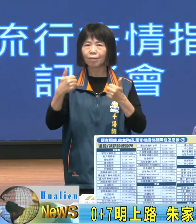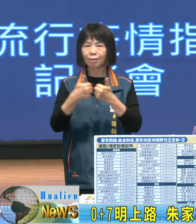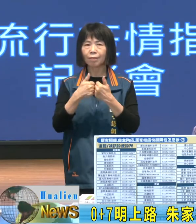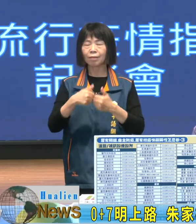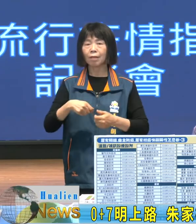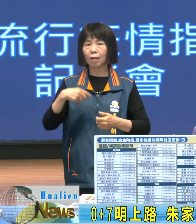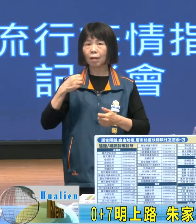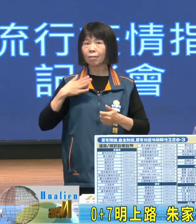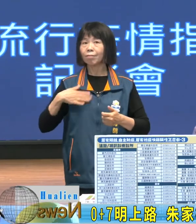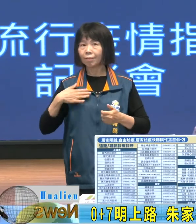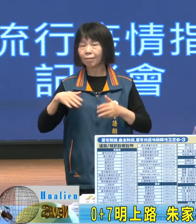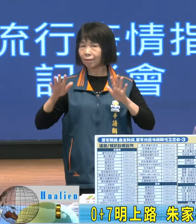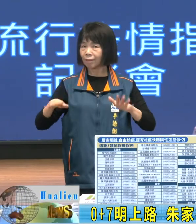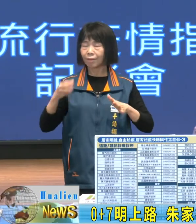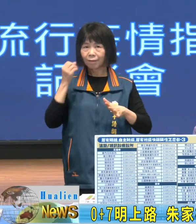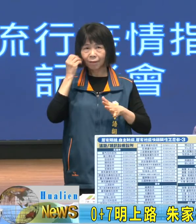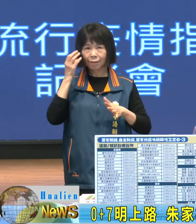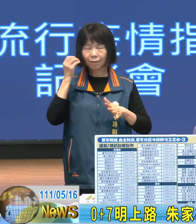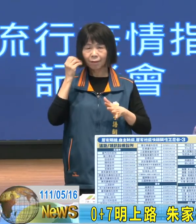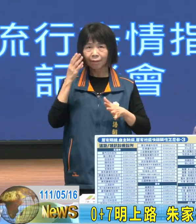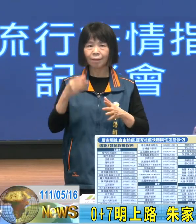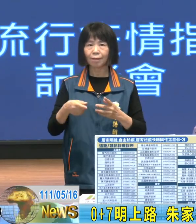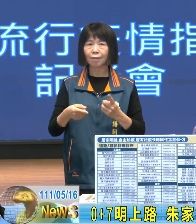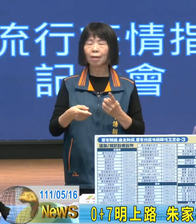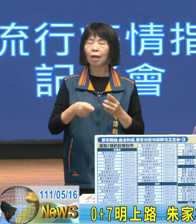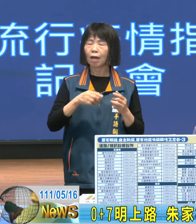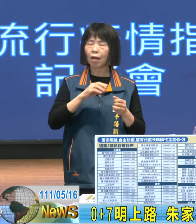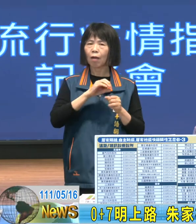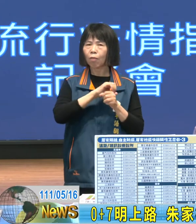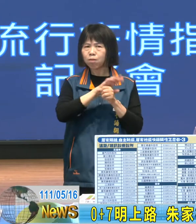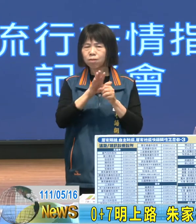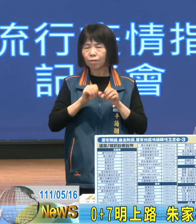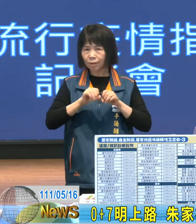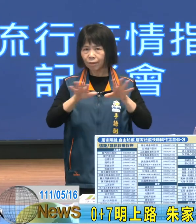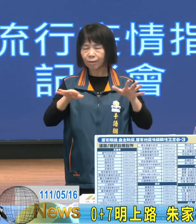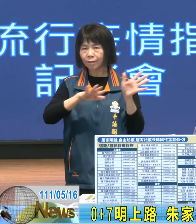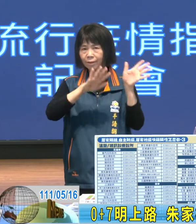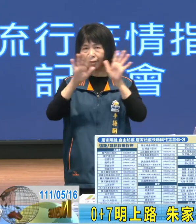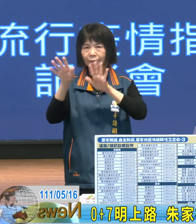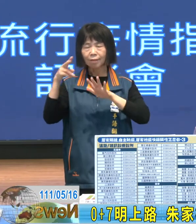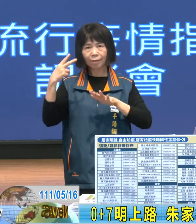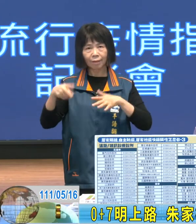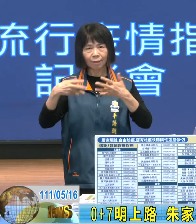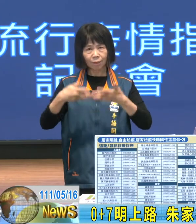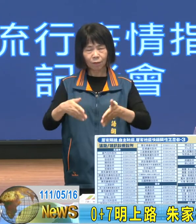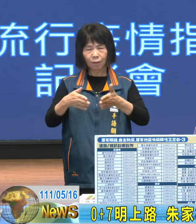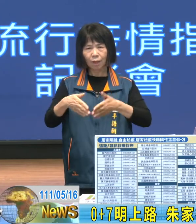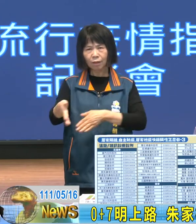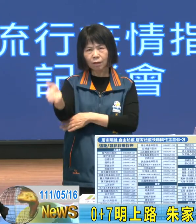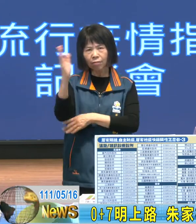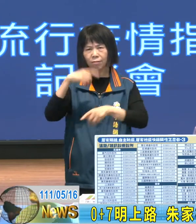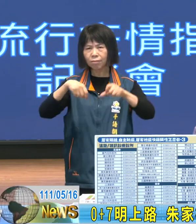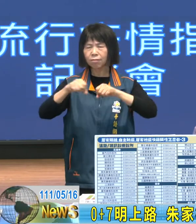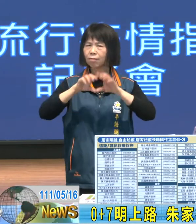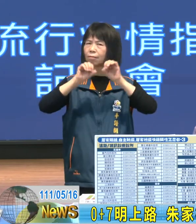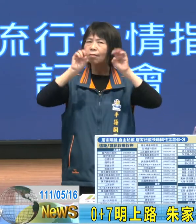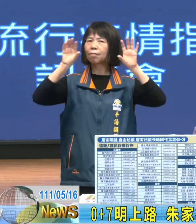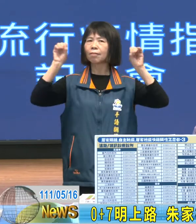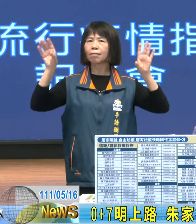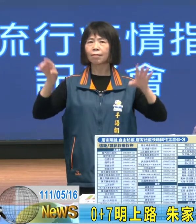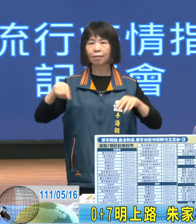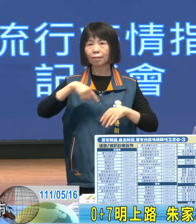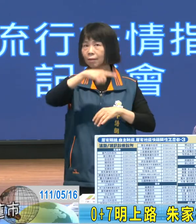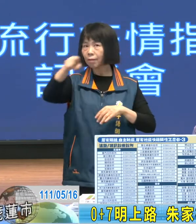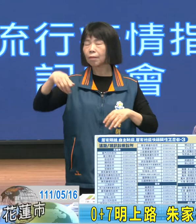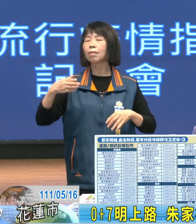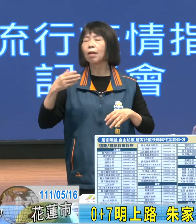以了解我们目前花莲的这个疫情的状况，更重要里面很多的政策的宣导，也让你